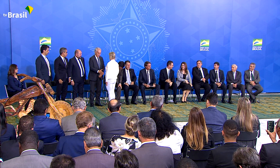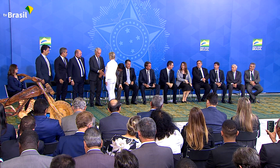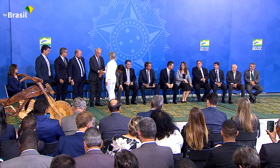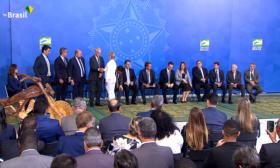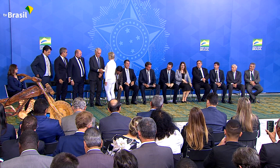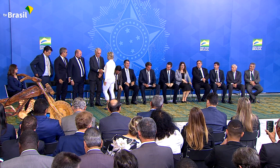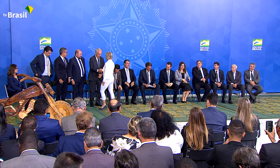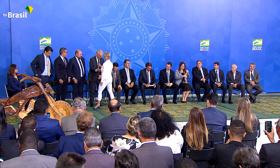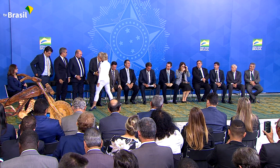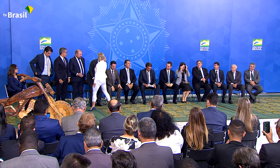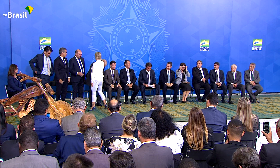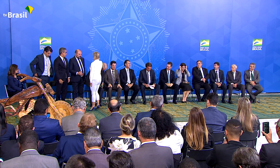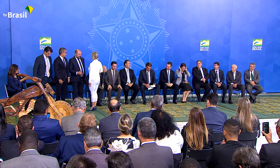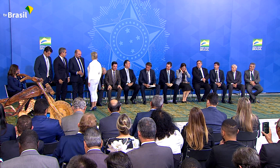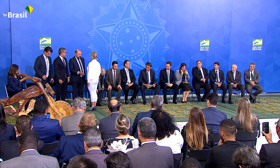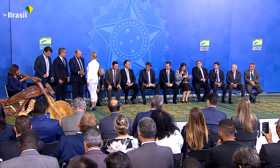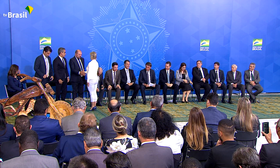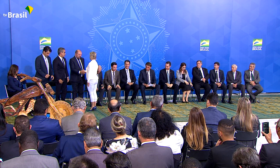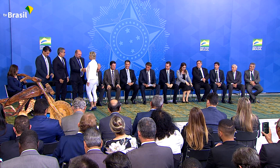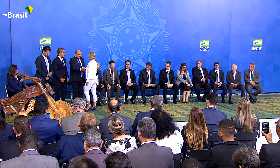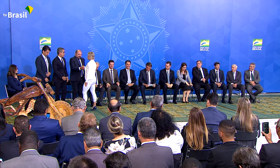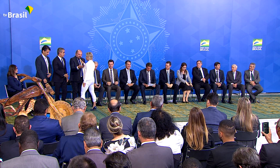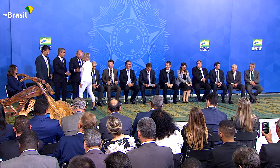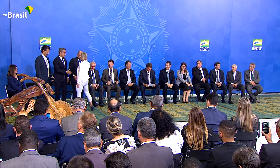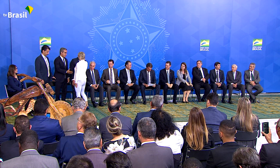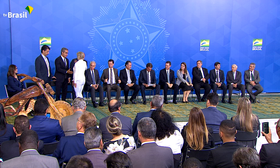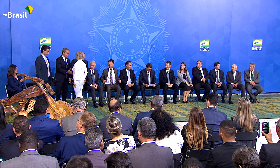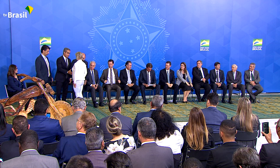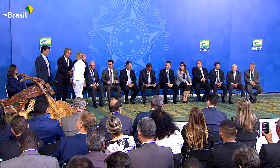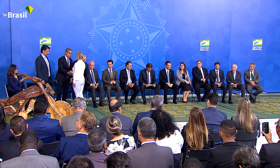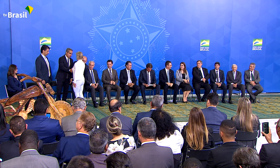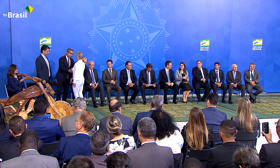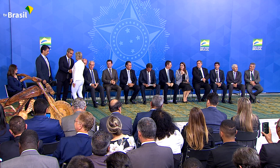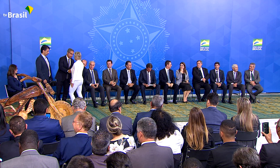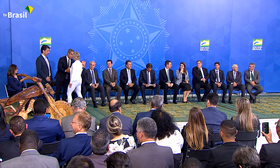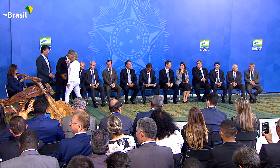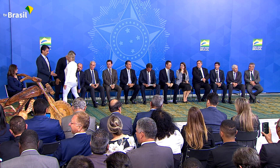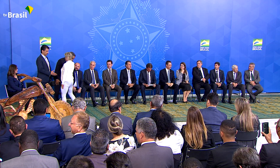E aí E aí